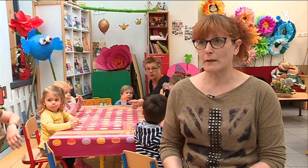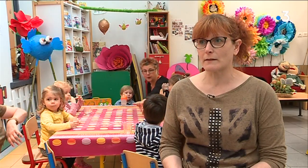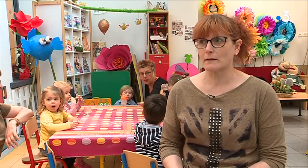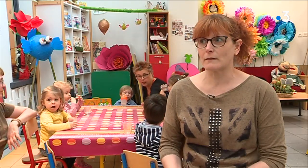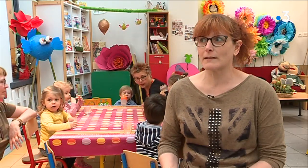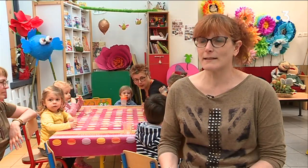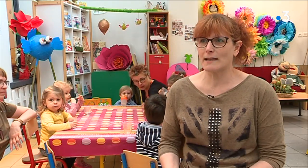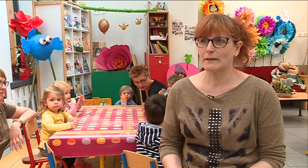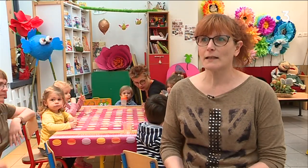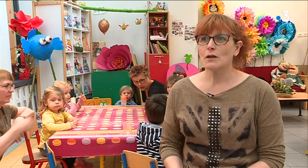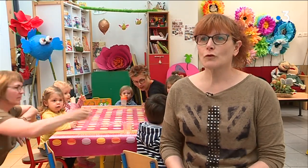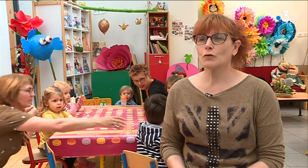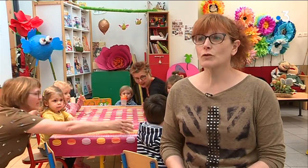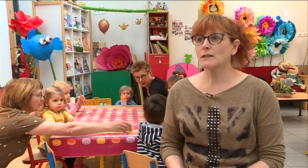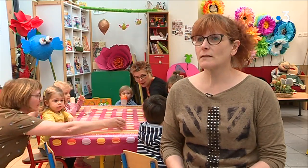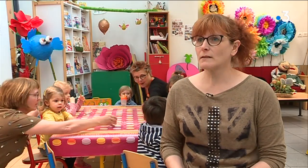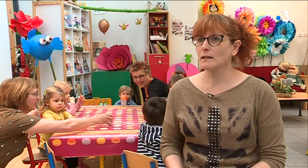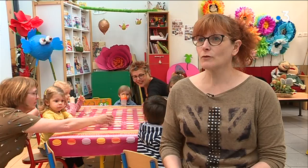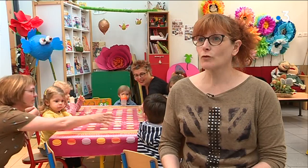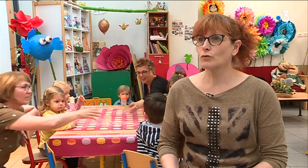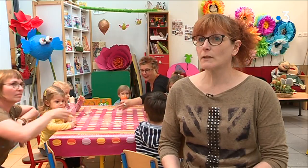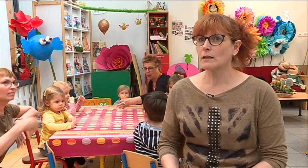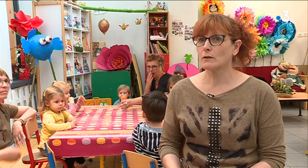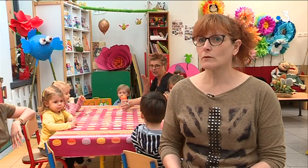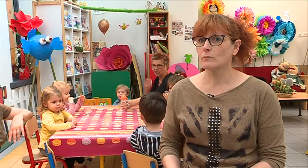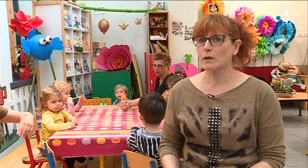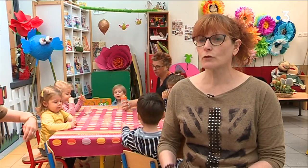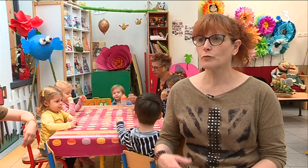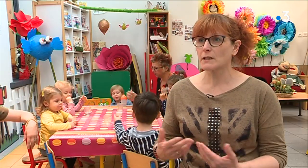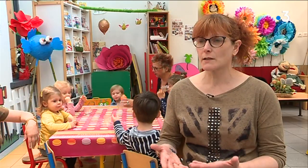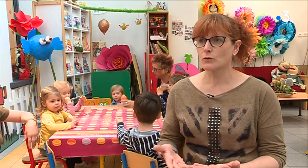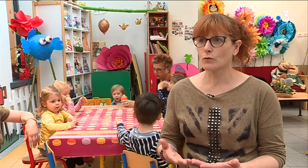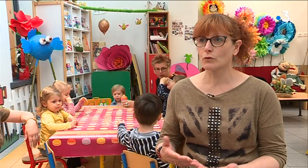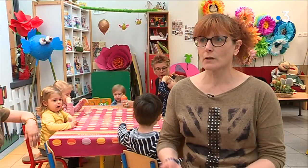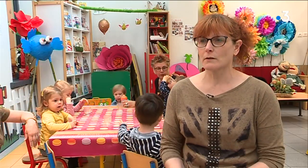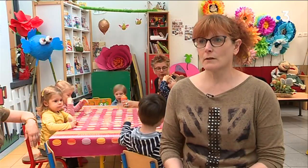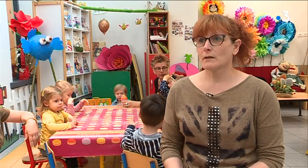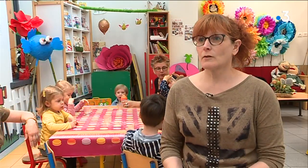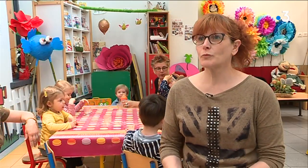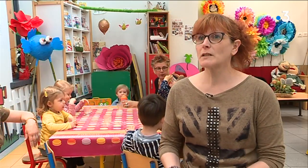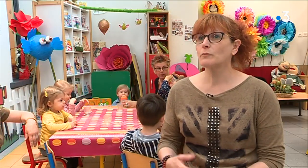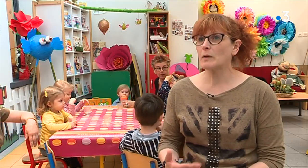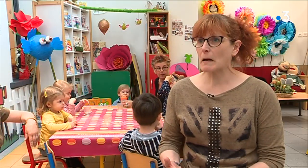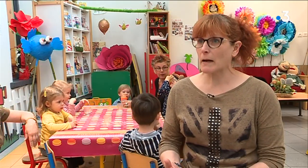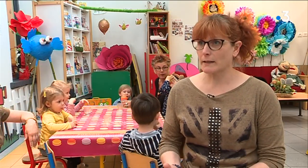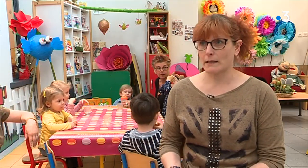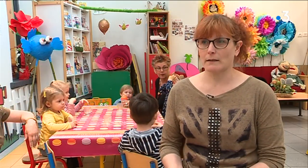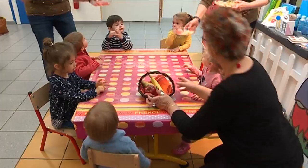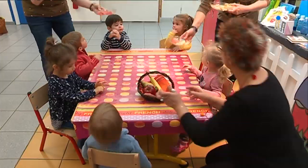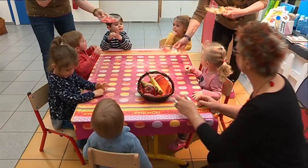fait qu'est-ce qu'ils avaient donc j'ai décidé de leur donner un moyen de communication autre puisqu'ils ne pouvaient pas parler Pendant